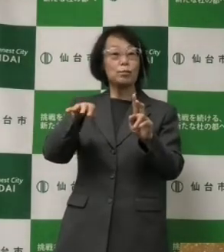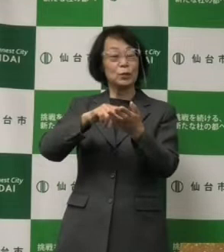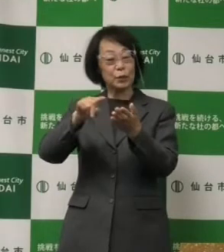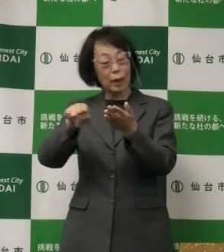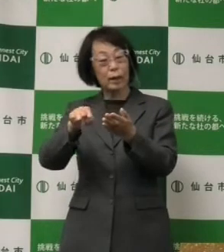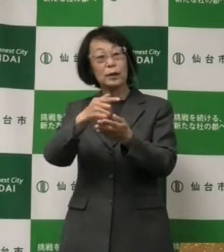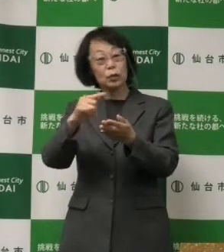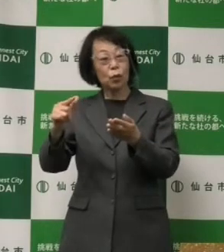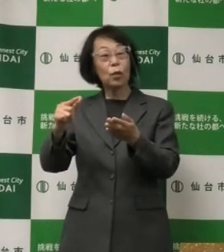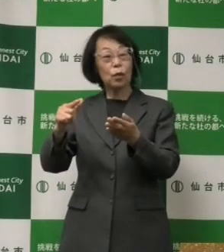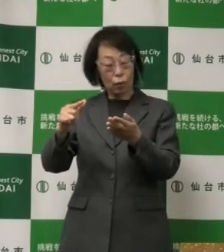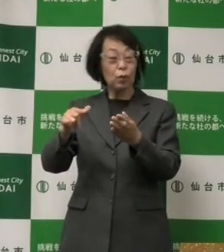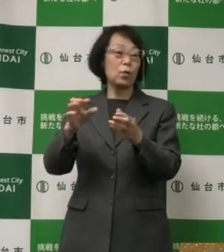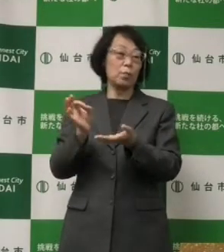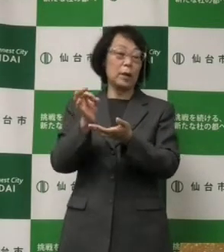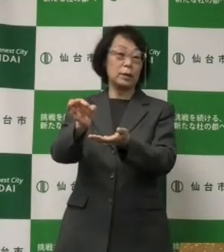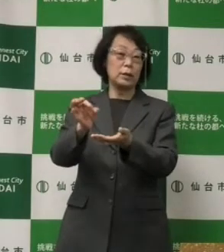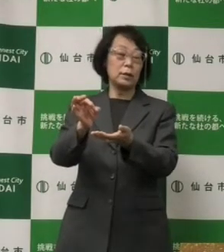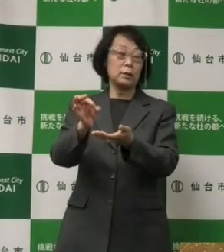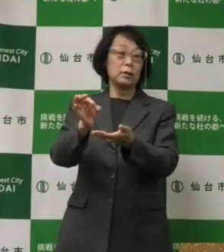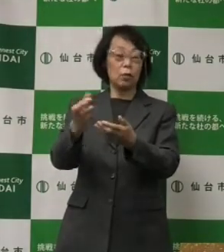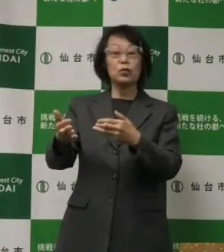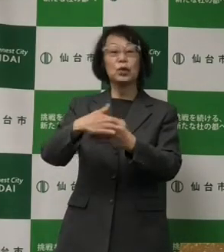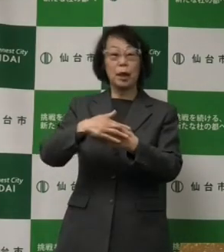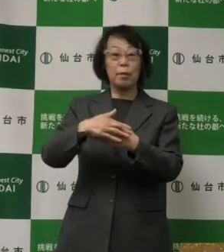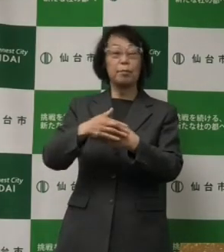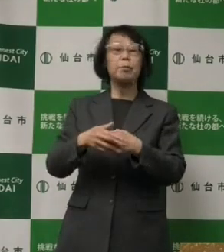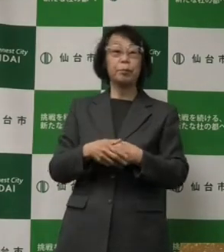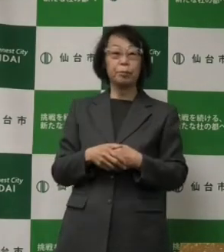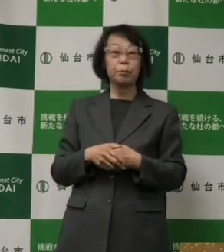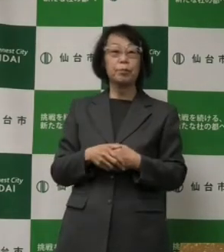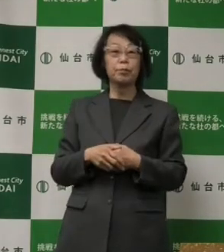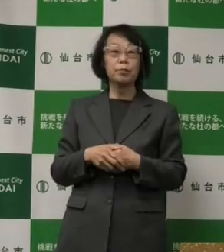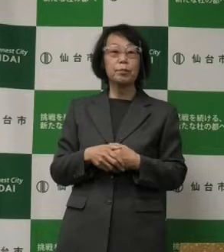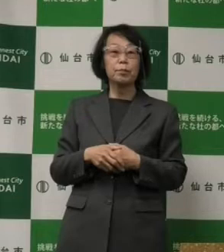担で配備するために必要な経費を追加しております。